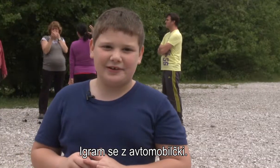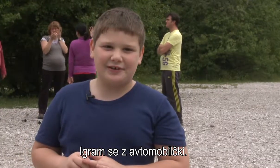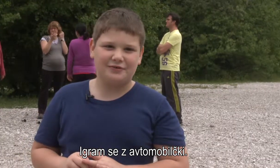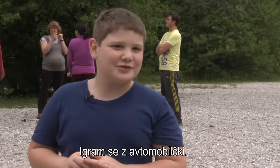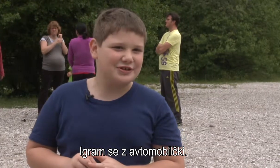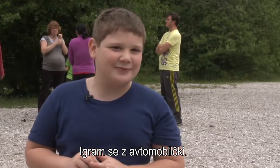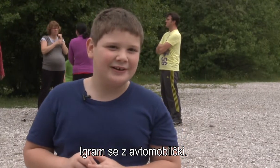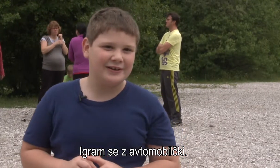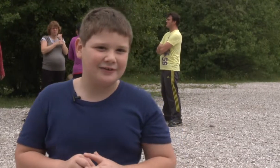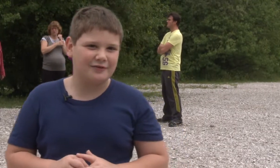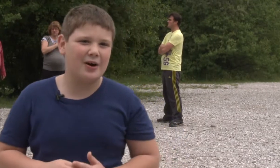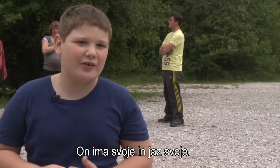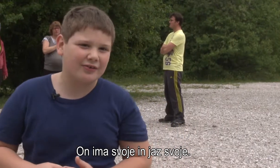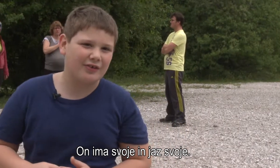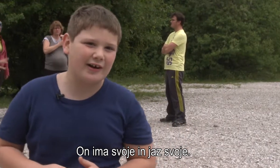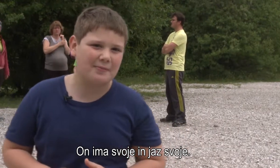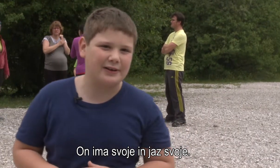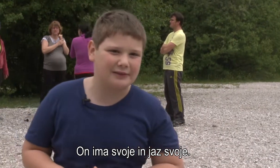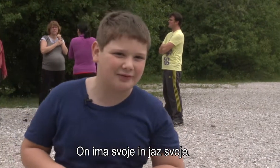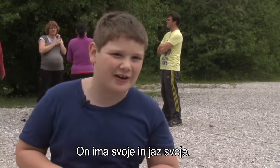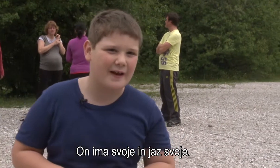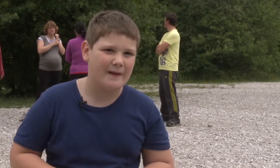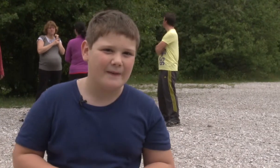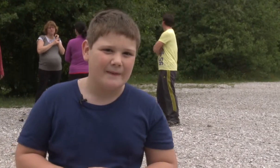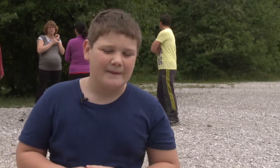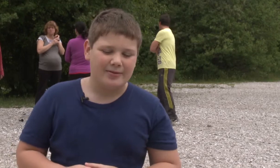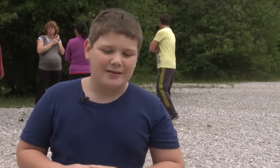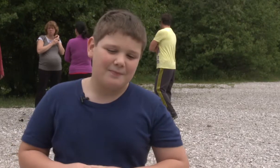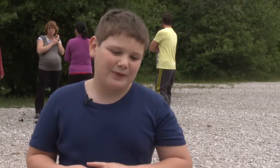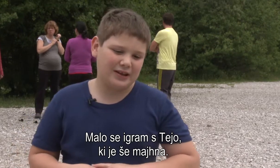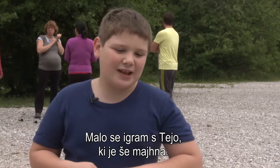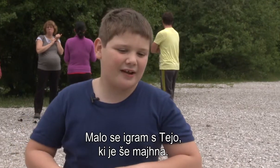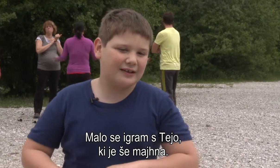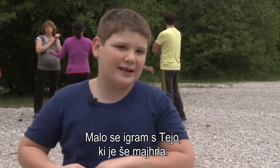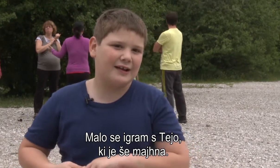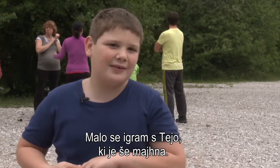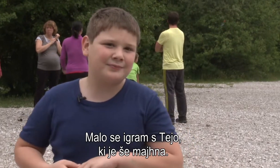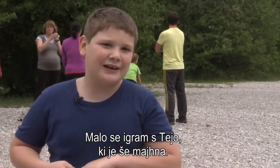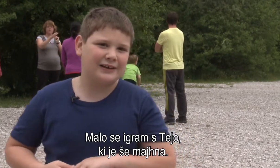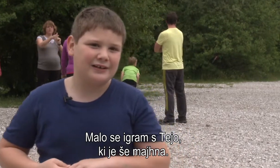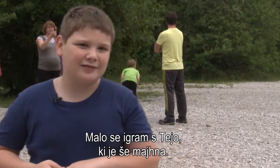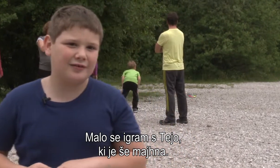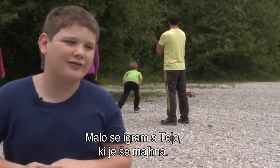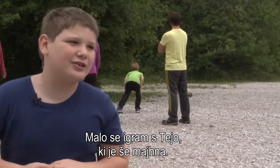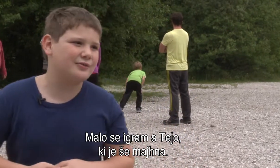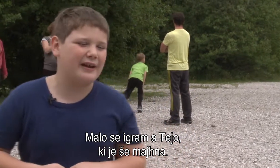z avtičkami, ko ima on svoje pa je svoje. Pa s Tejo se igram malo, ko je še